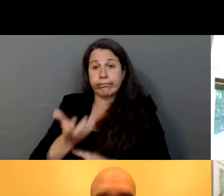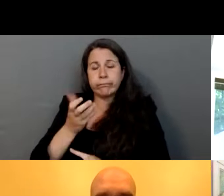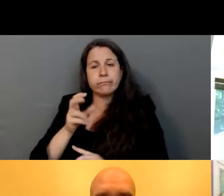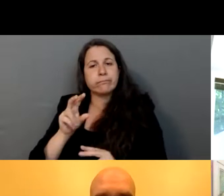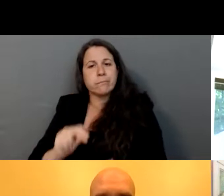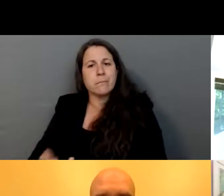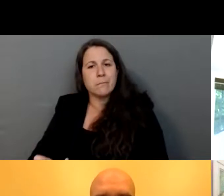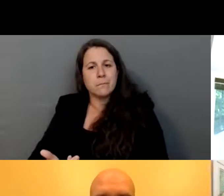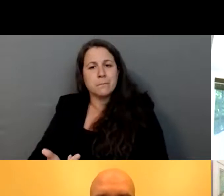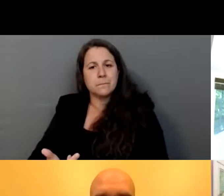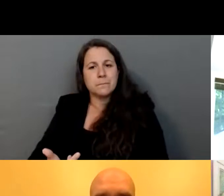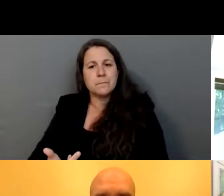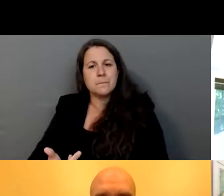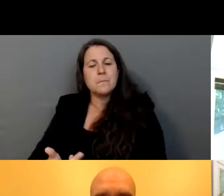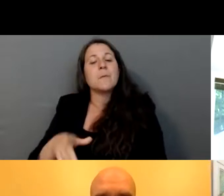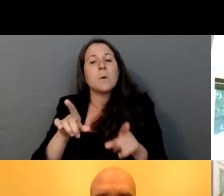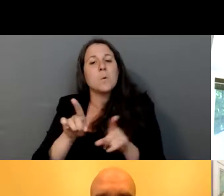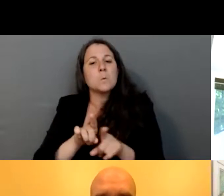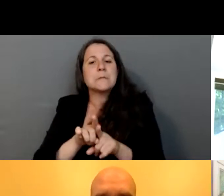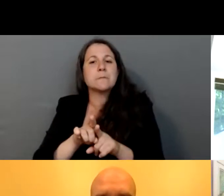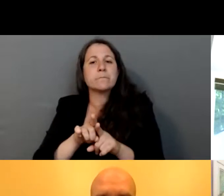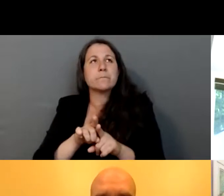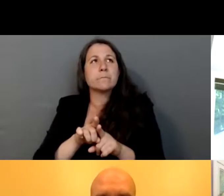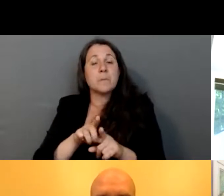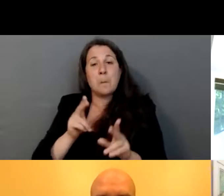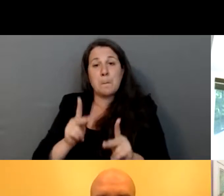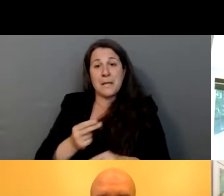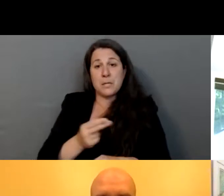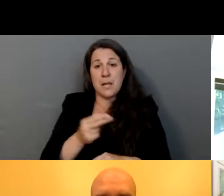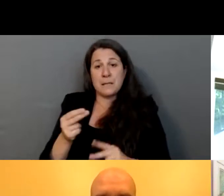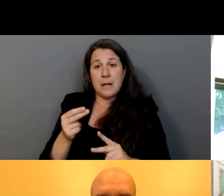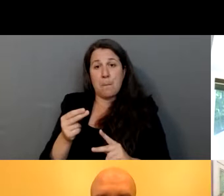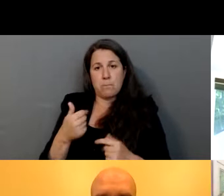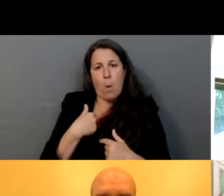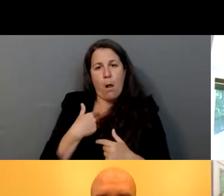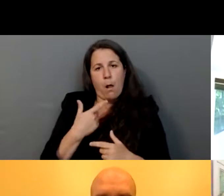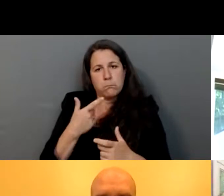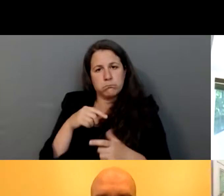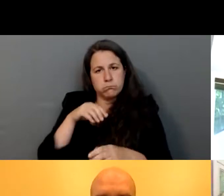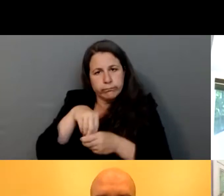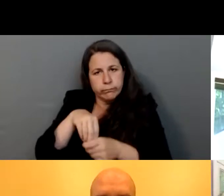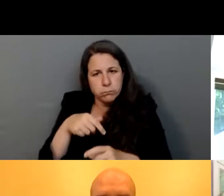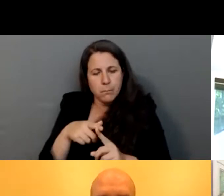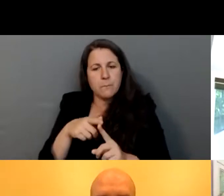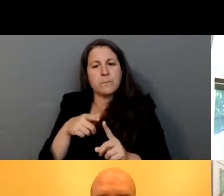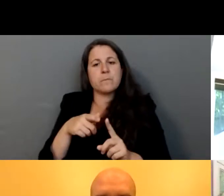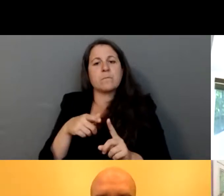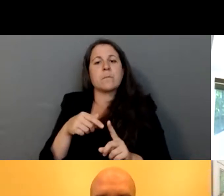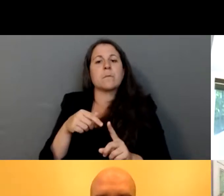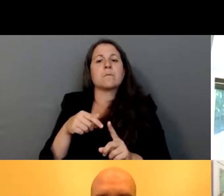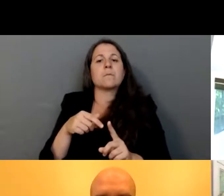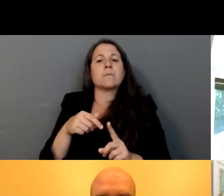plus largement, les personnes handicapées, et j'en inclus là-dedans, vont pas tendre à